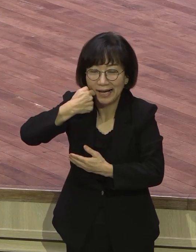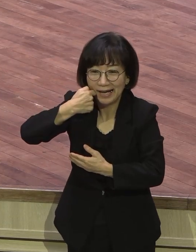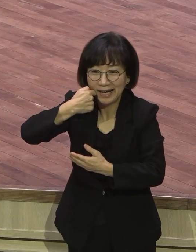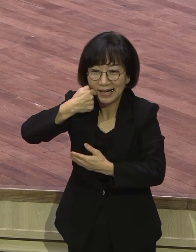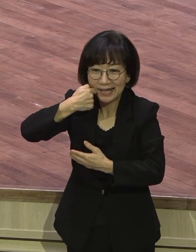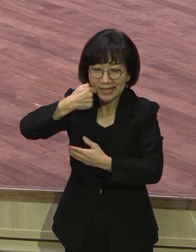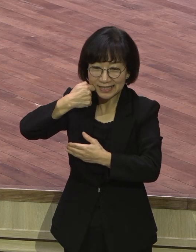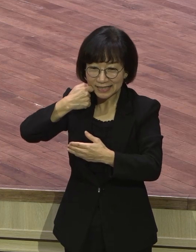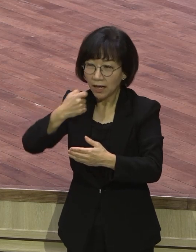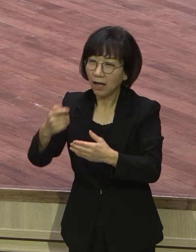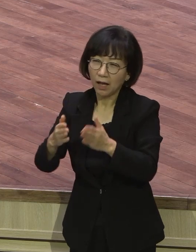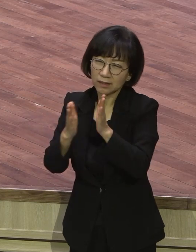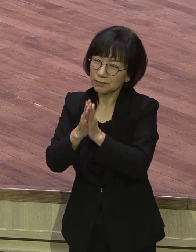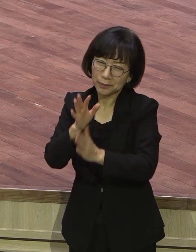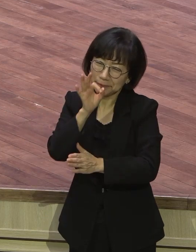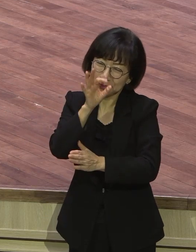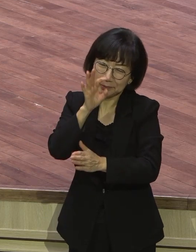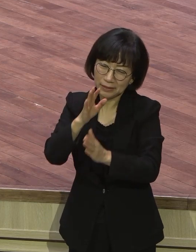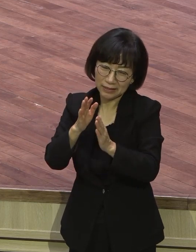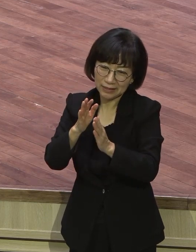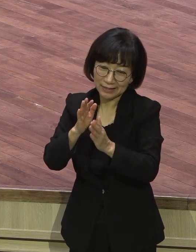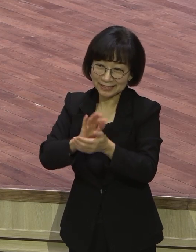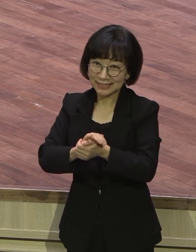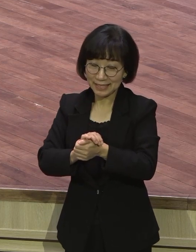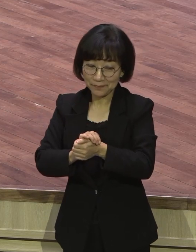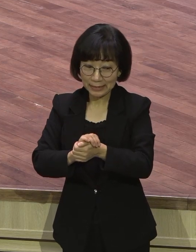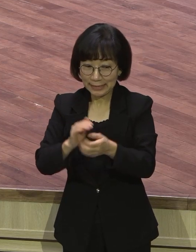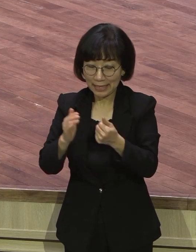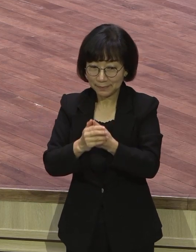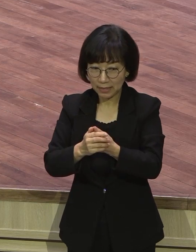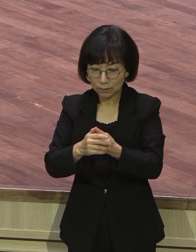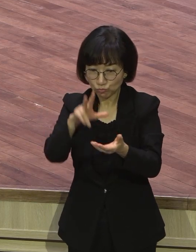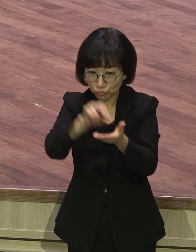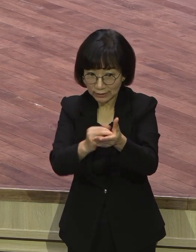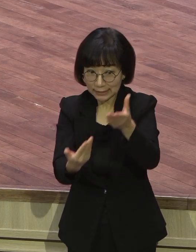깨어들어본 거예요 그런 기도 안 못하죠 여기 깨어 못들게 하라